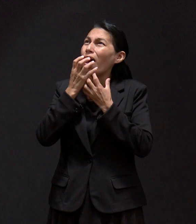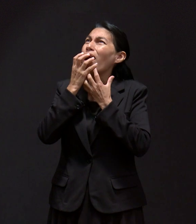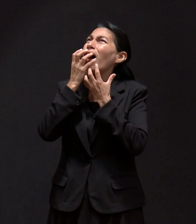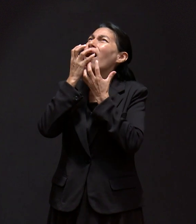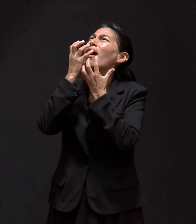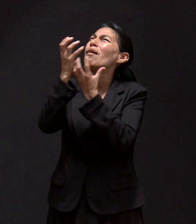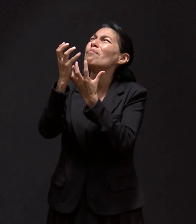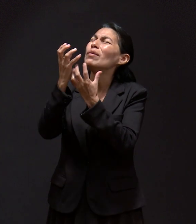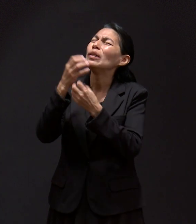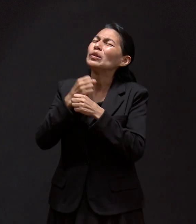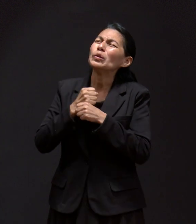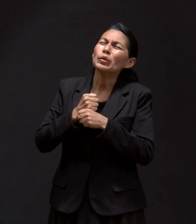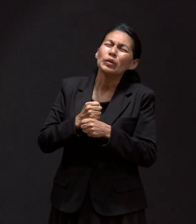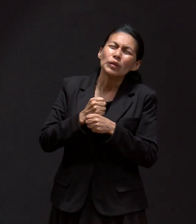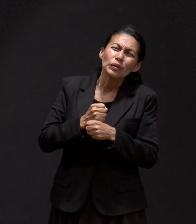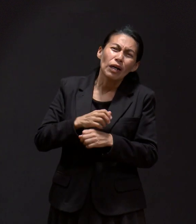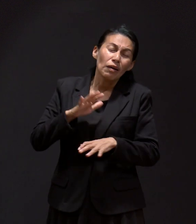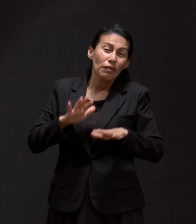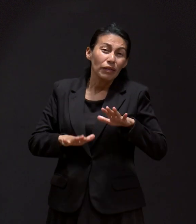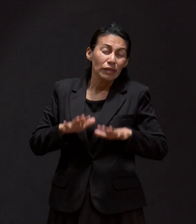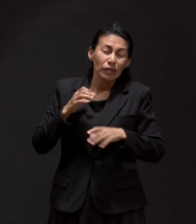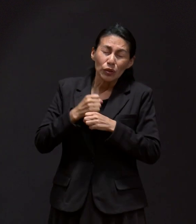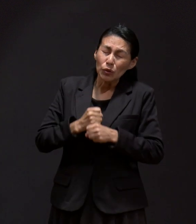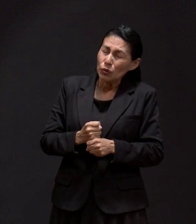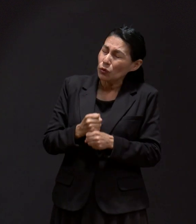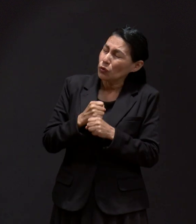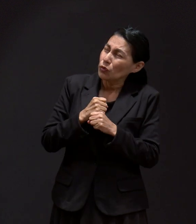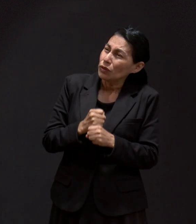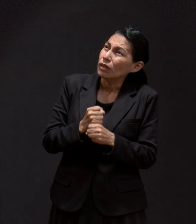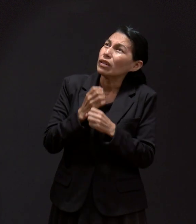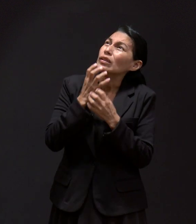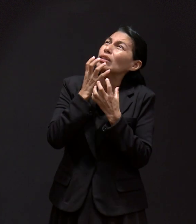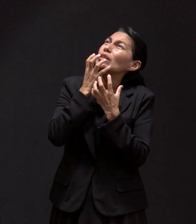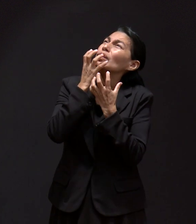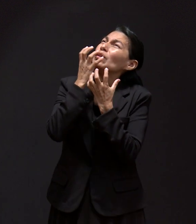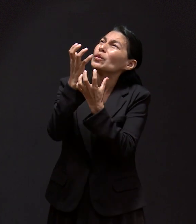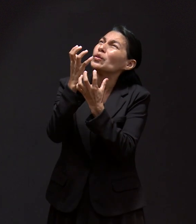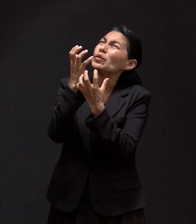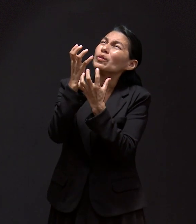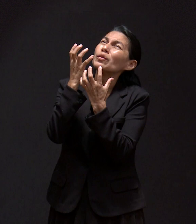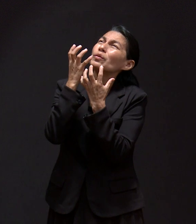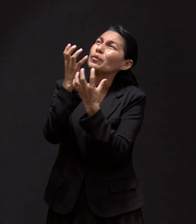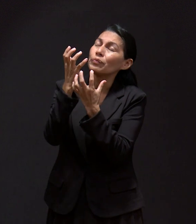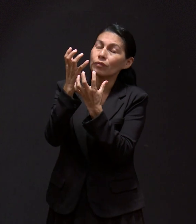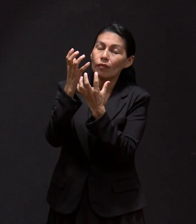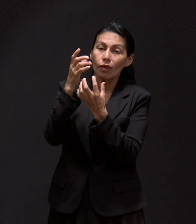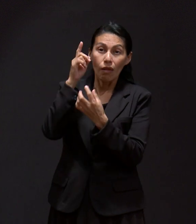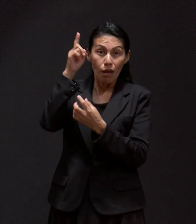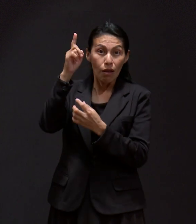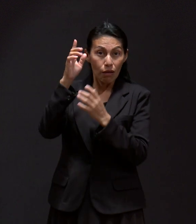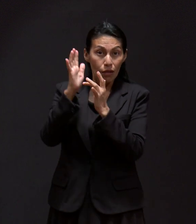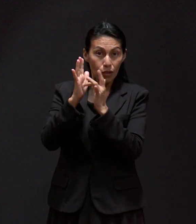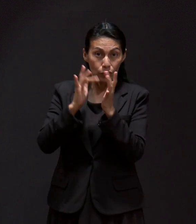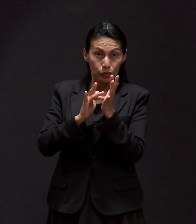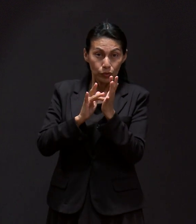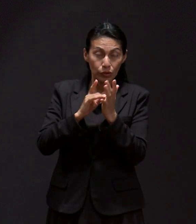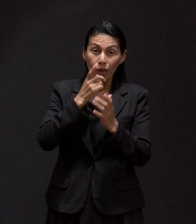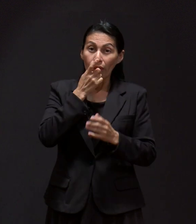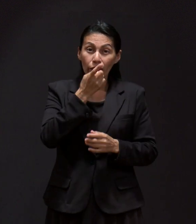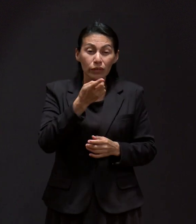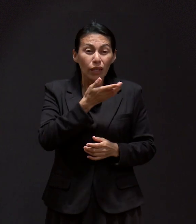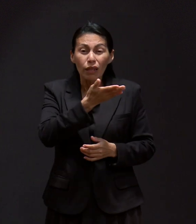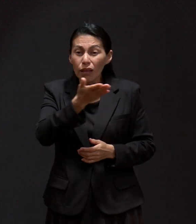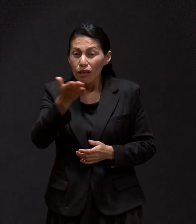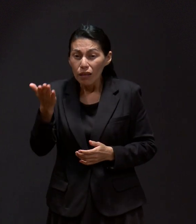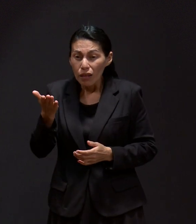a dios agonizando muchas veces delante de dios en súplica y ruego porque jesús dijo